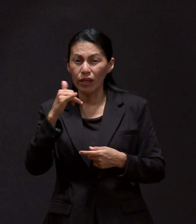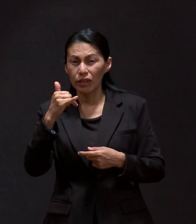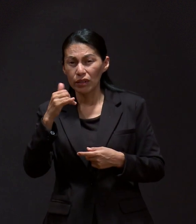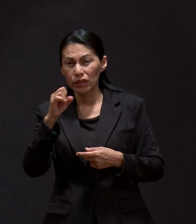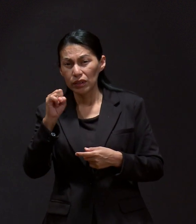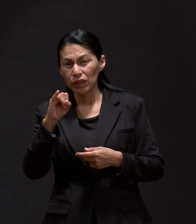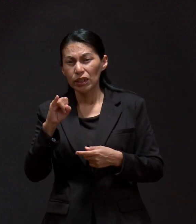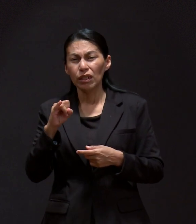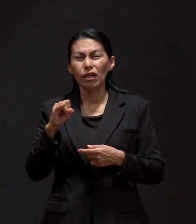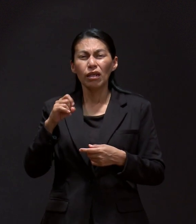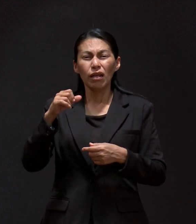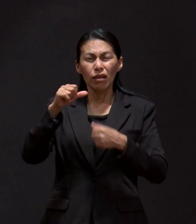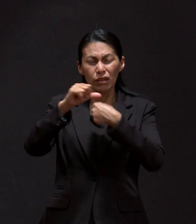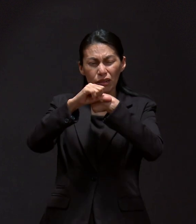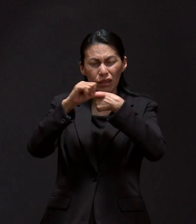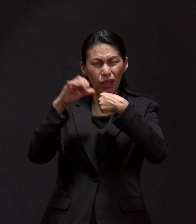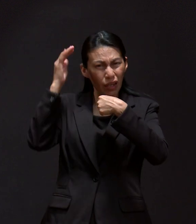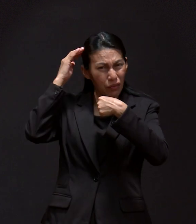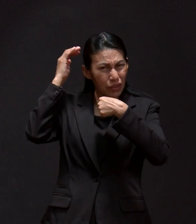orando por